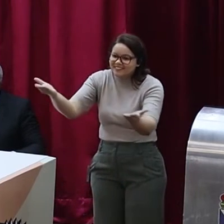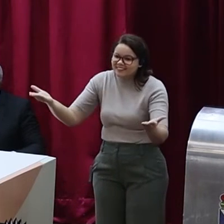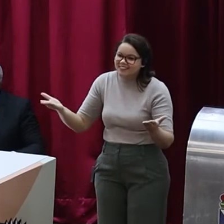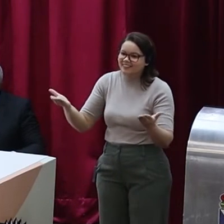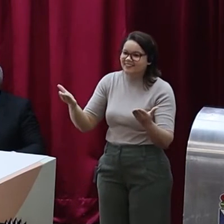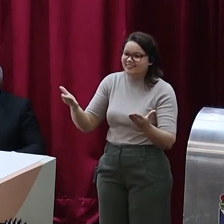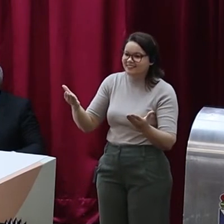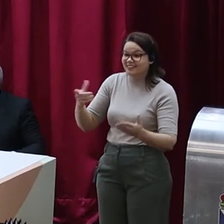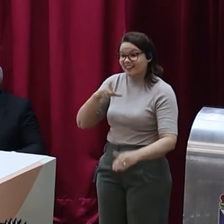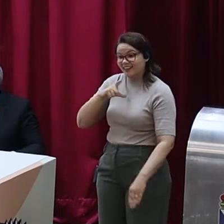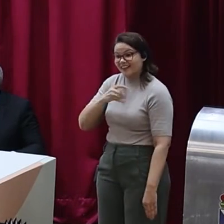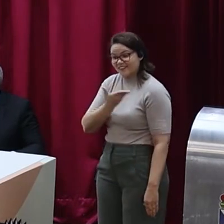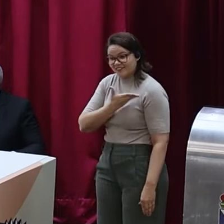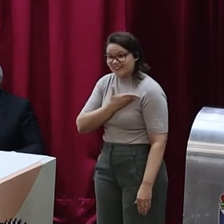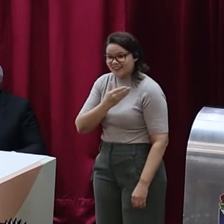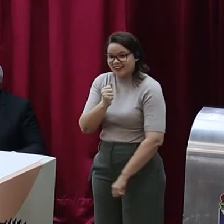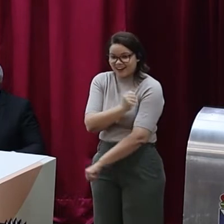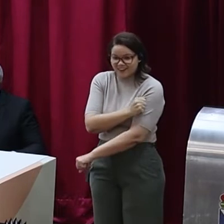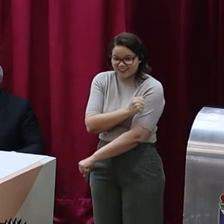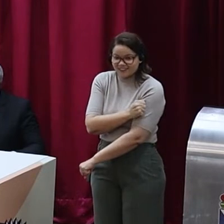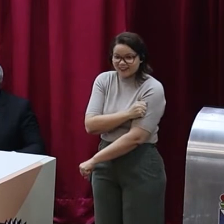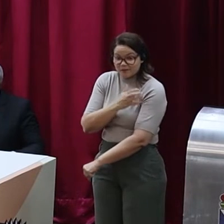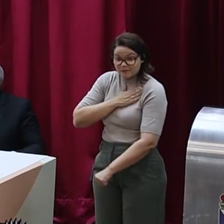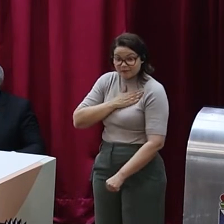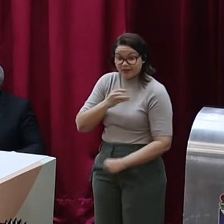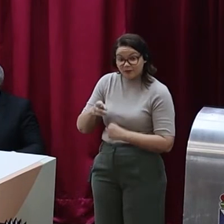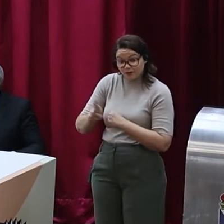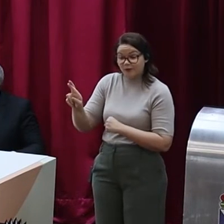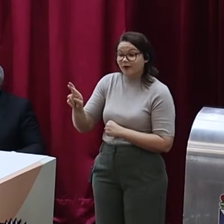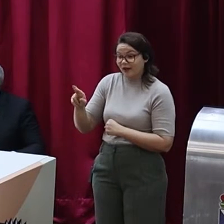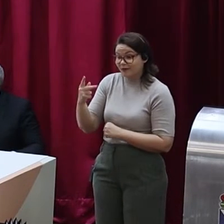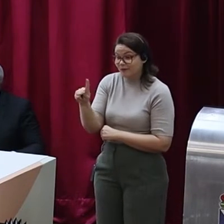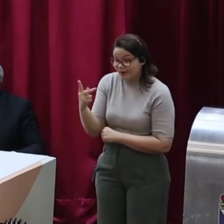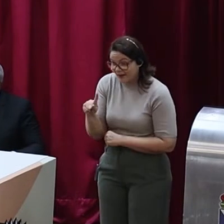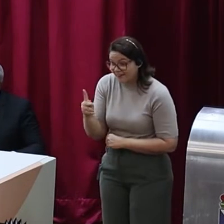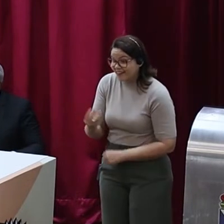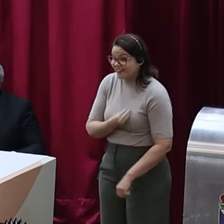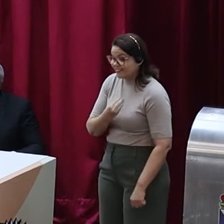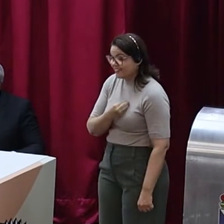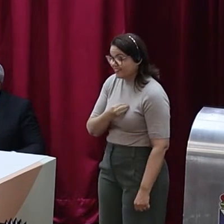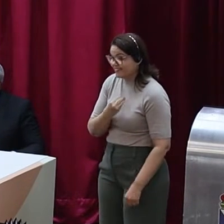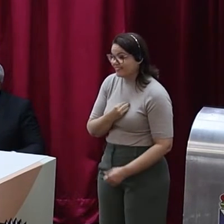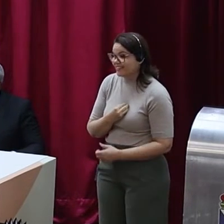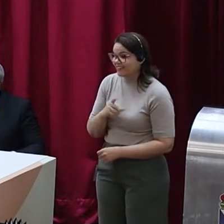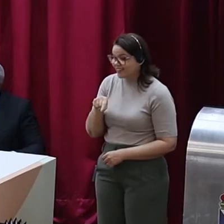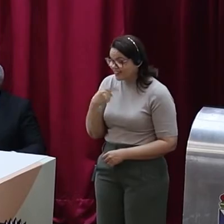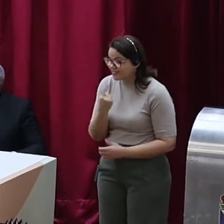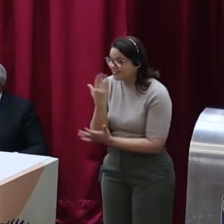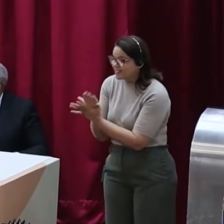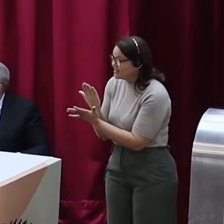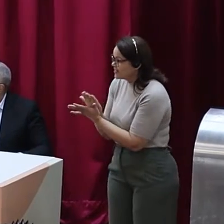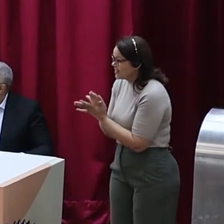amiga, estudiante mía del Paraguay, doctorado, ahí estamos estudiando castellano, español.